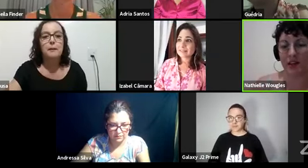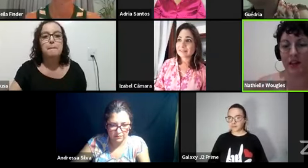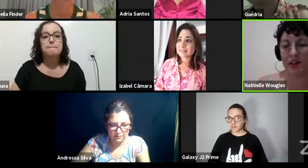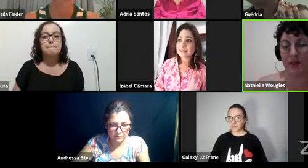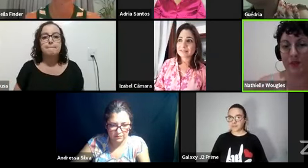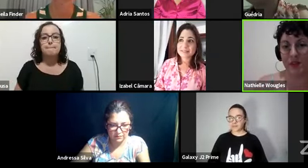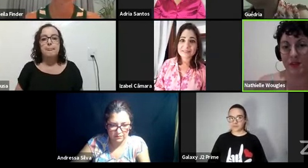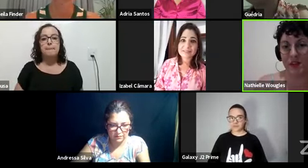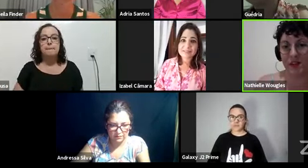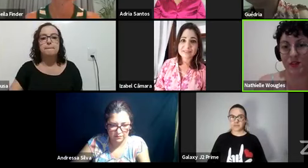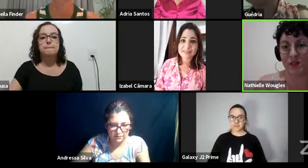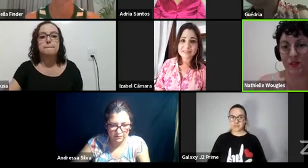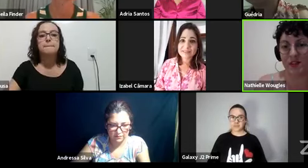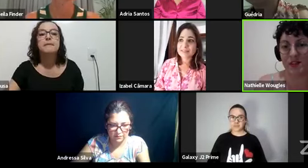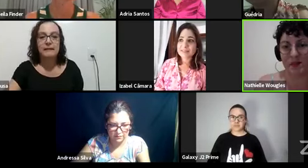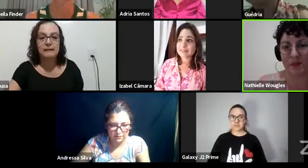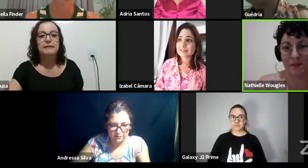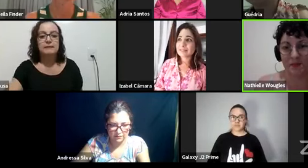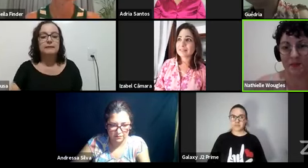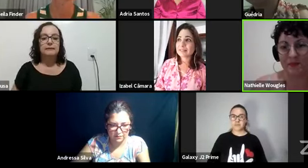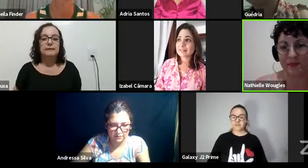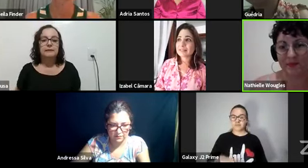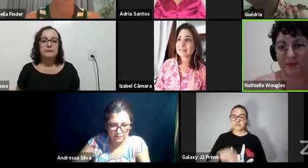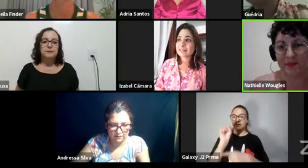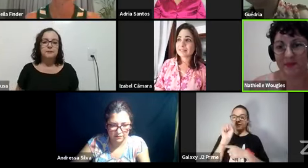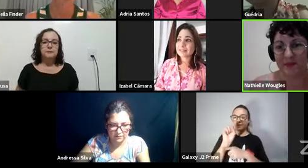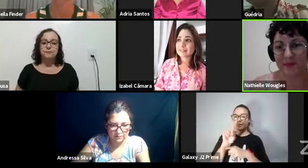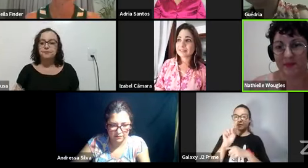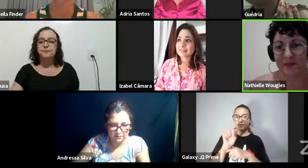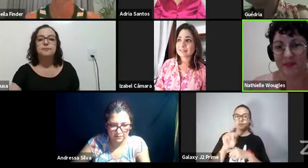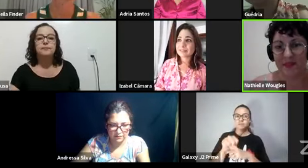a Jaque, tá aqui, eu vejo vocês duas.